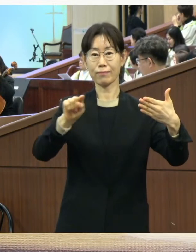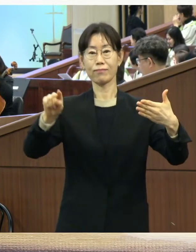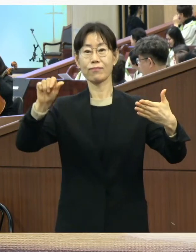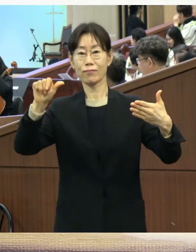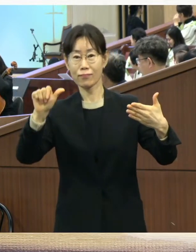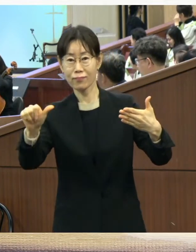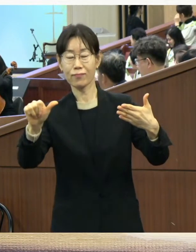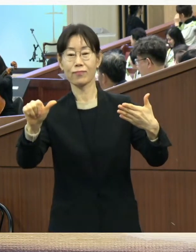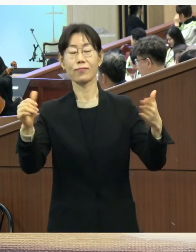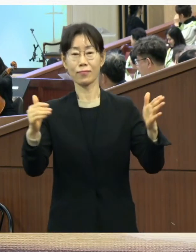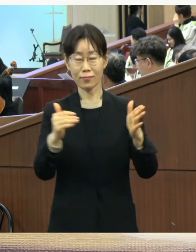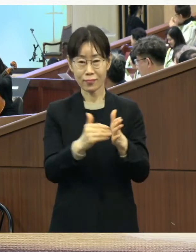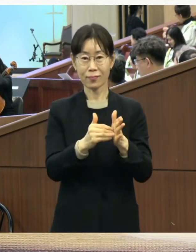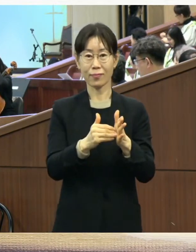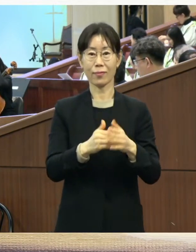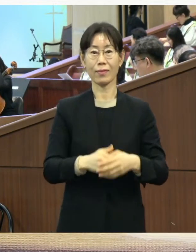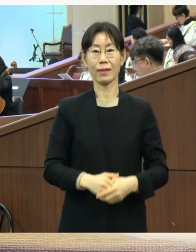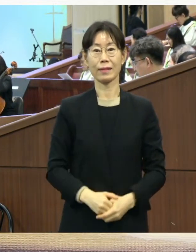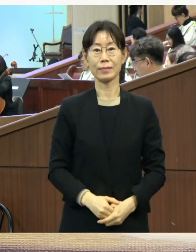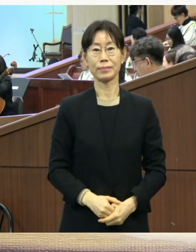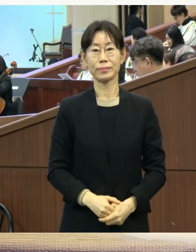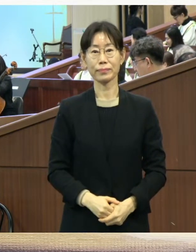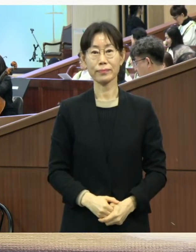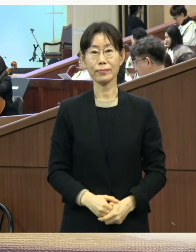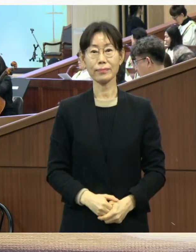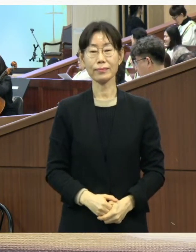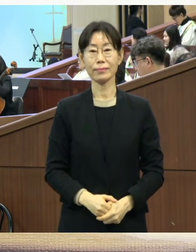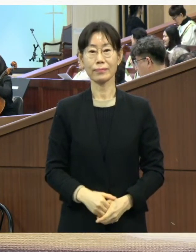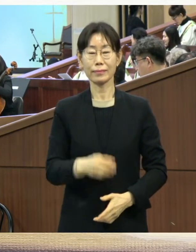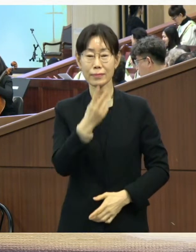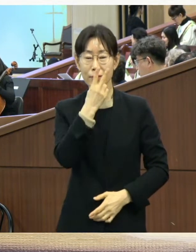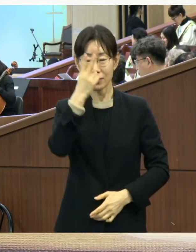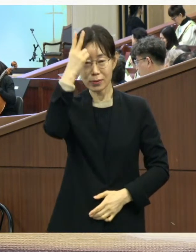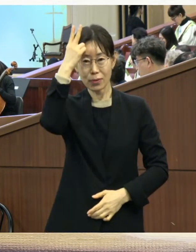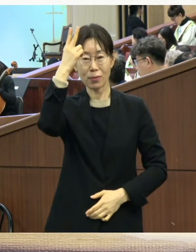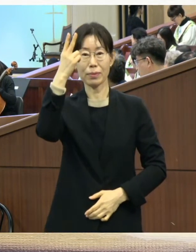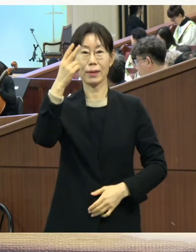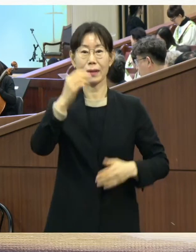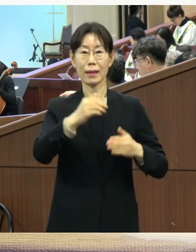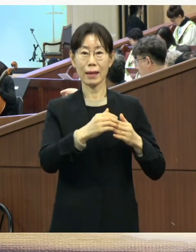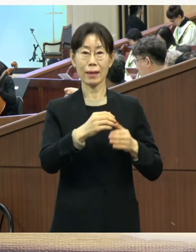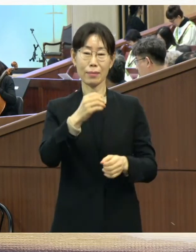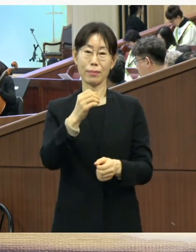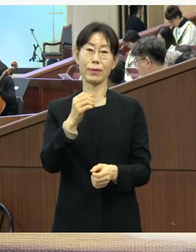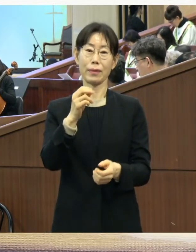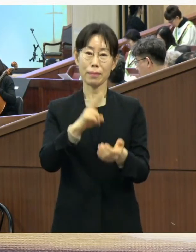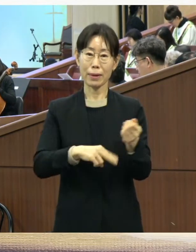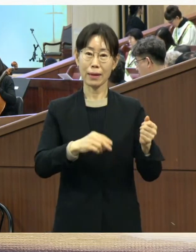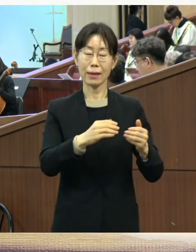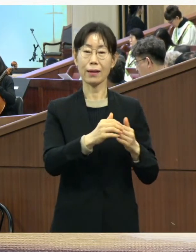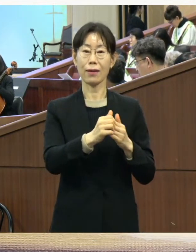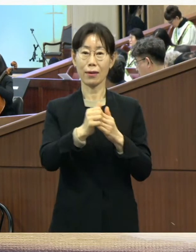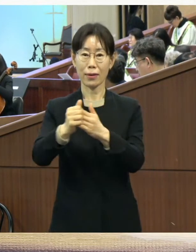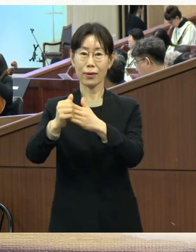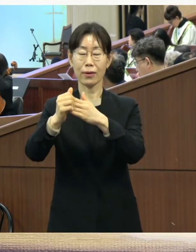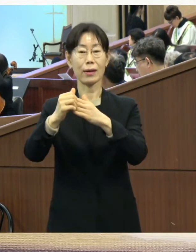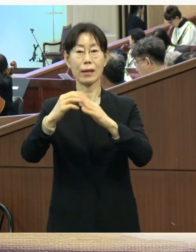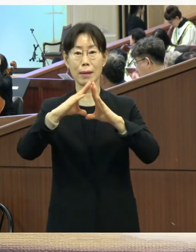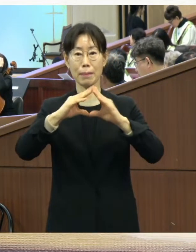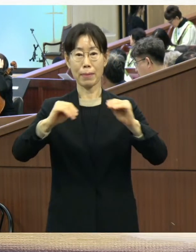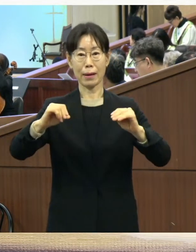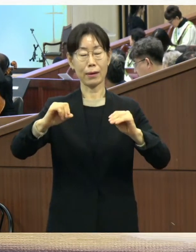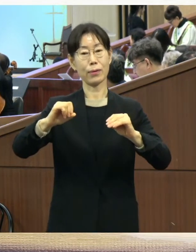1절에서 5절까지 말씀입니다. 요셉이 이끌려 애굽에 내려가매 바로의